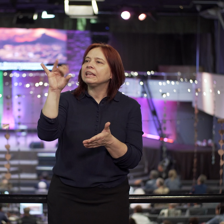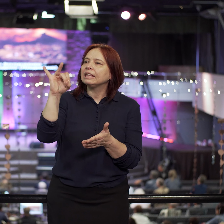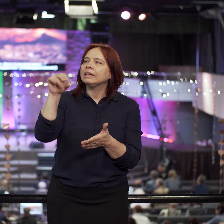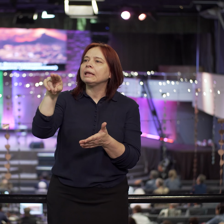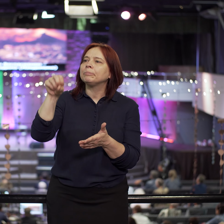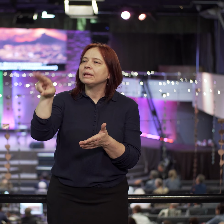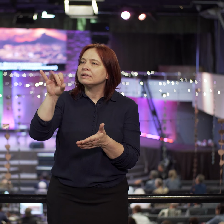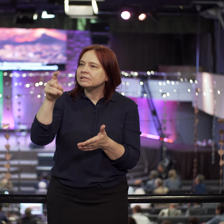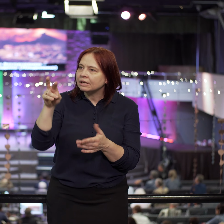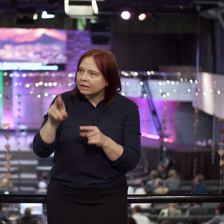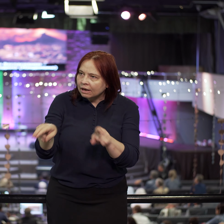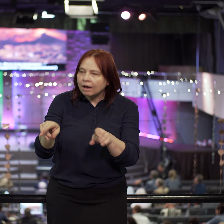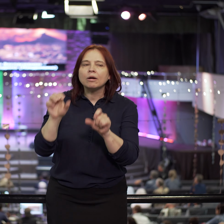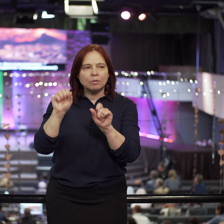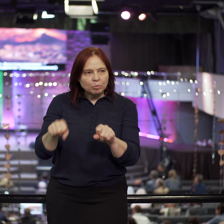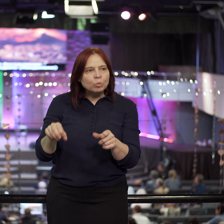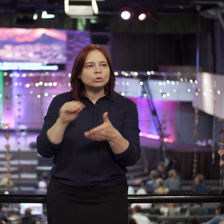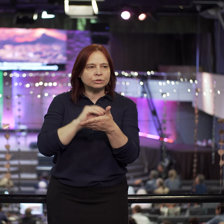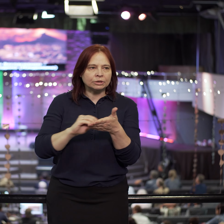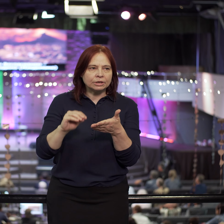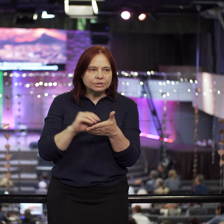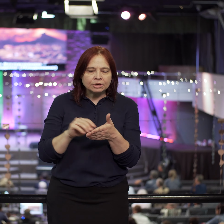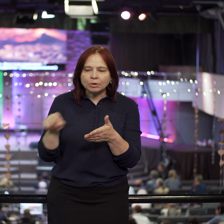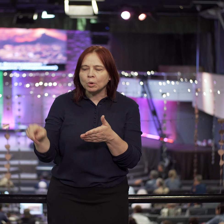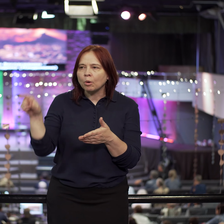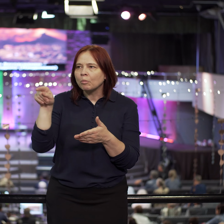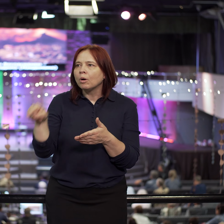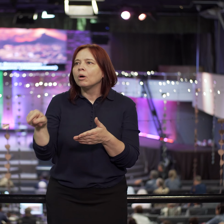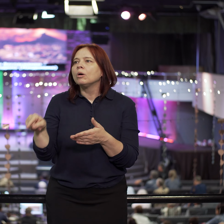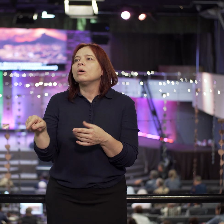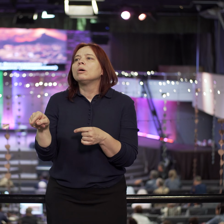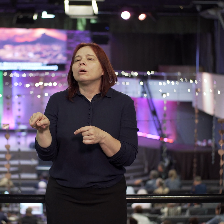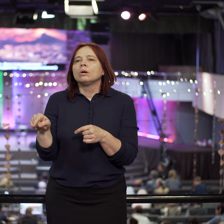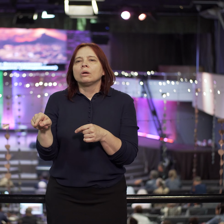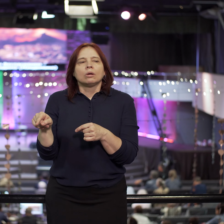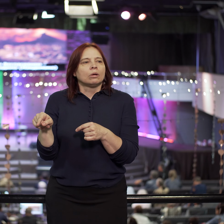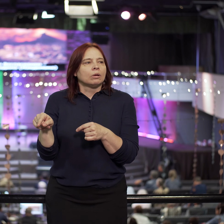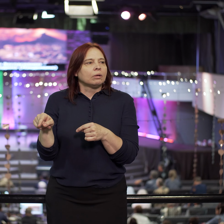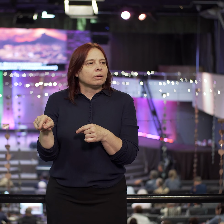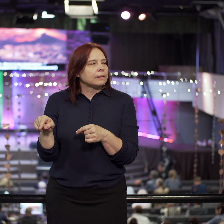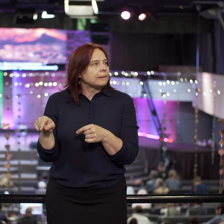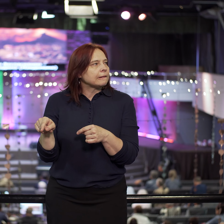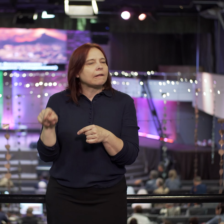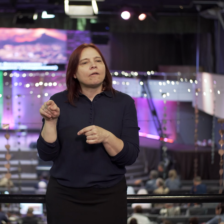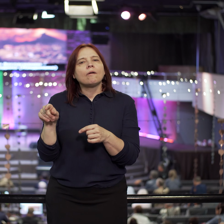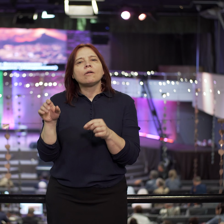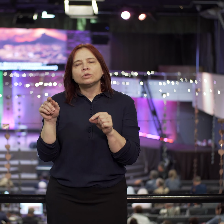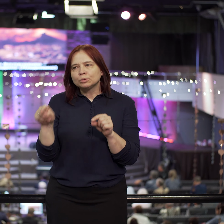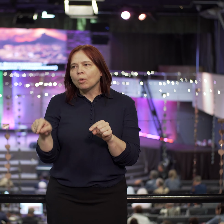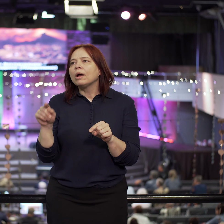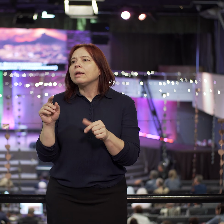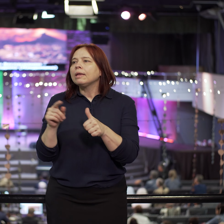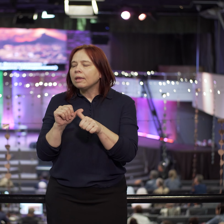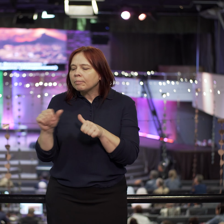другие энциклопедические словари будут говорить, что весьма высока вероятность, что это именно тот самый